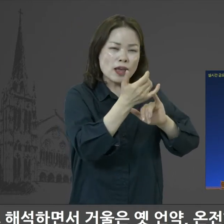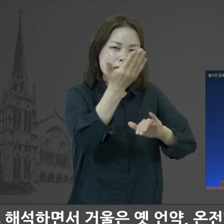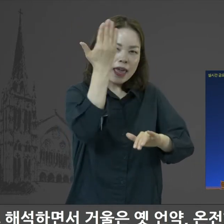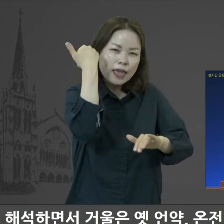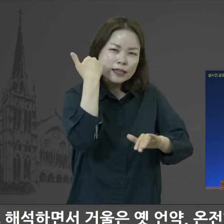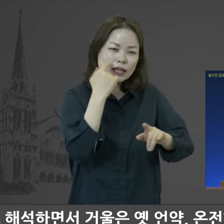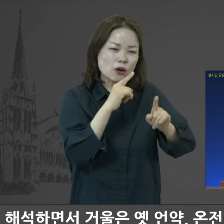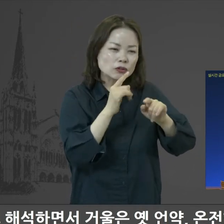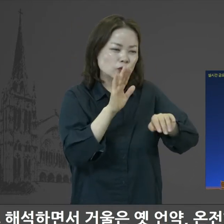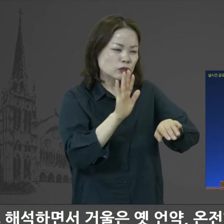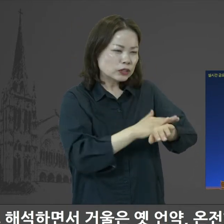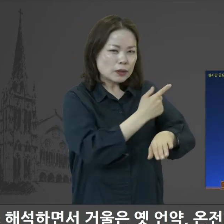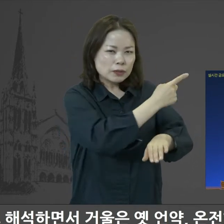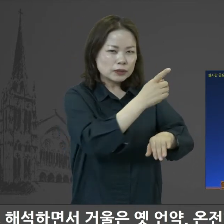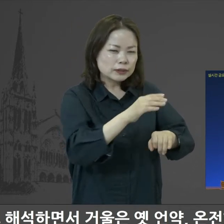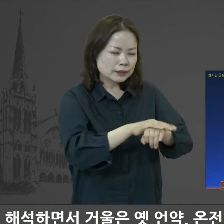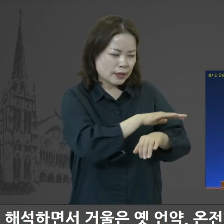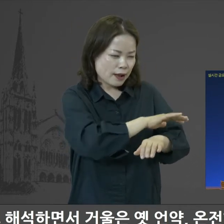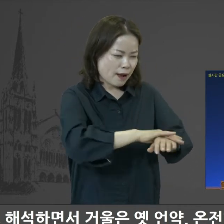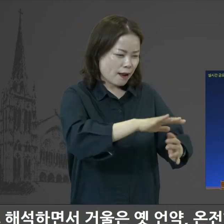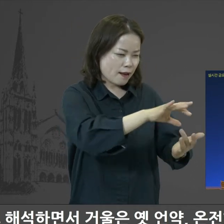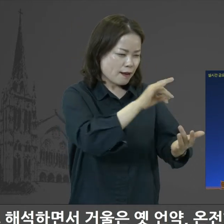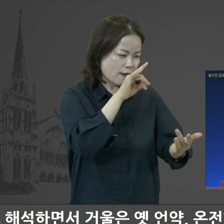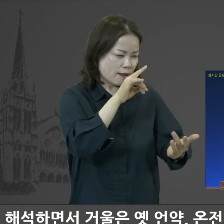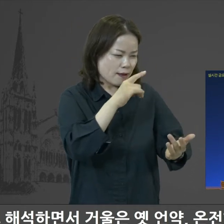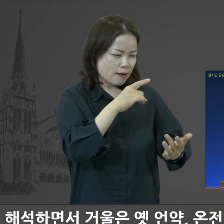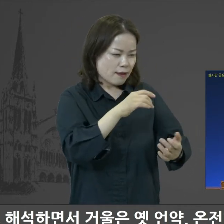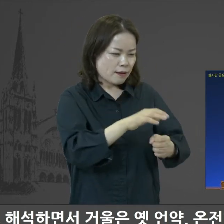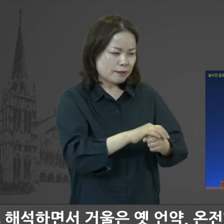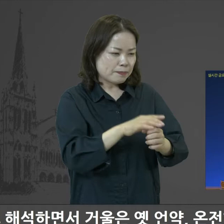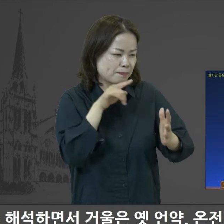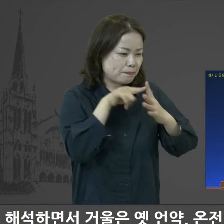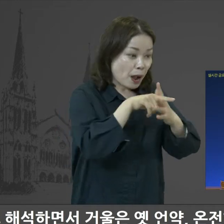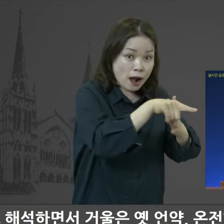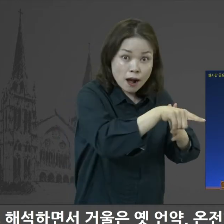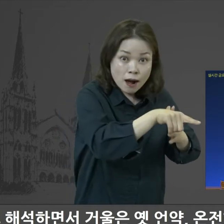언약이 우리의 잘못한 걸 잘 꼬집어냅니다. 살인하지 말라,